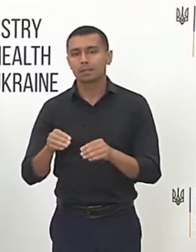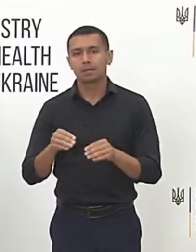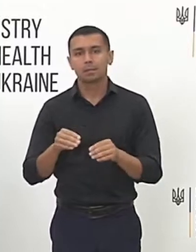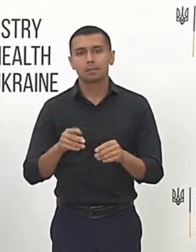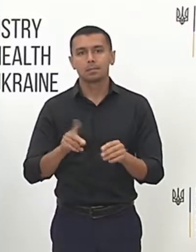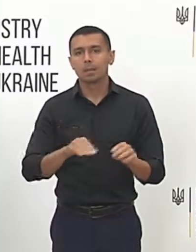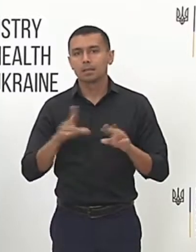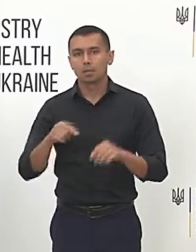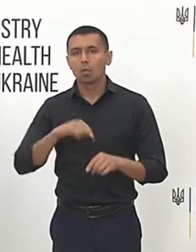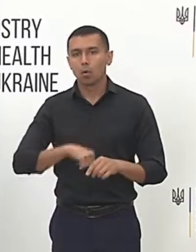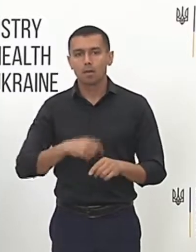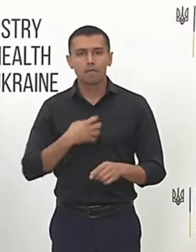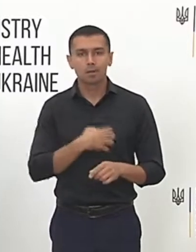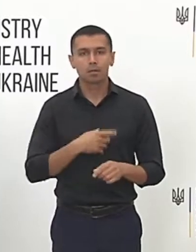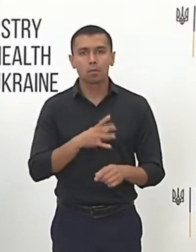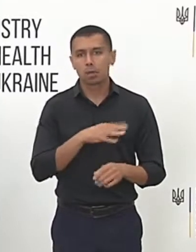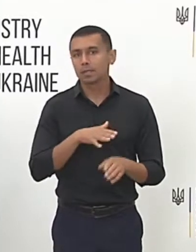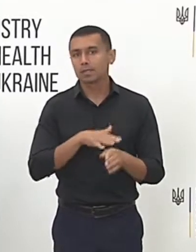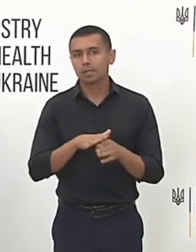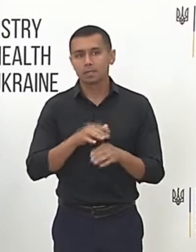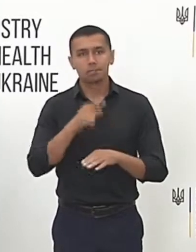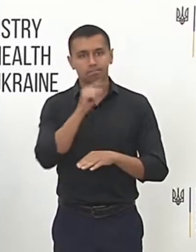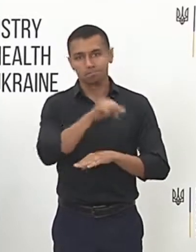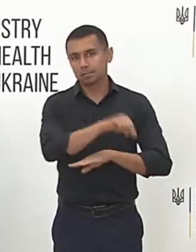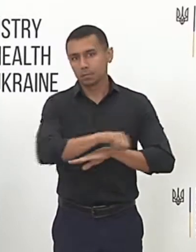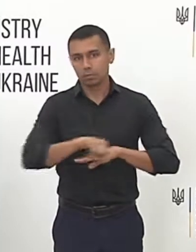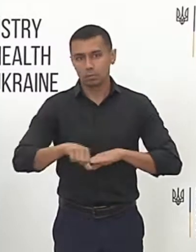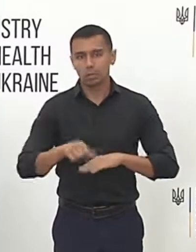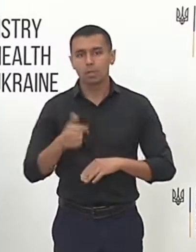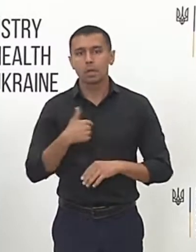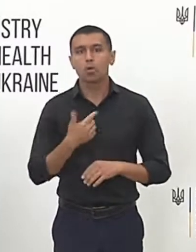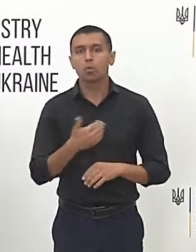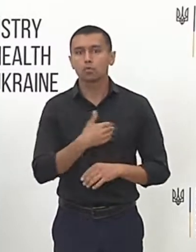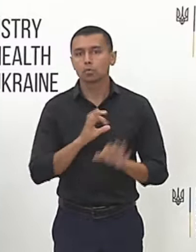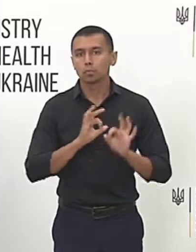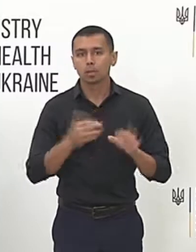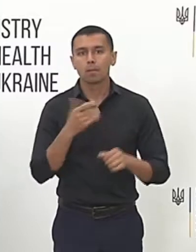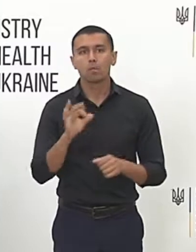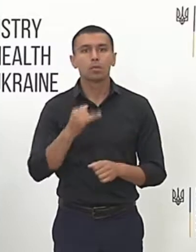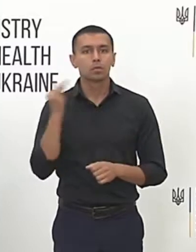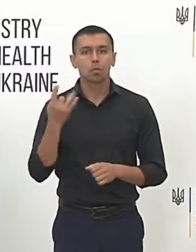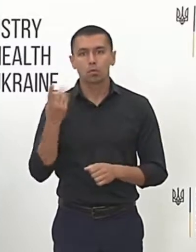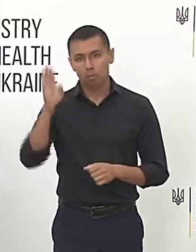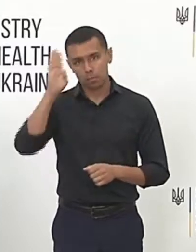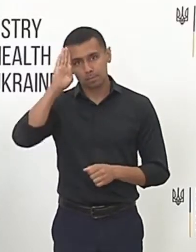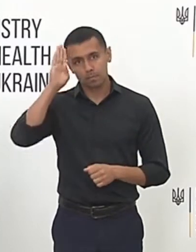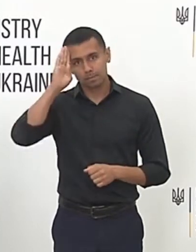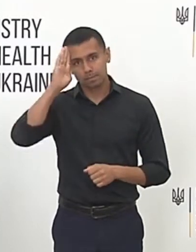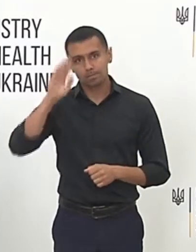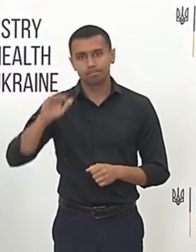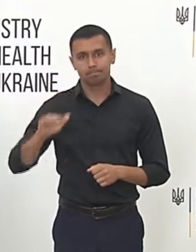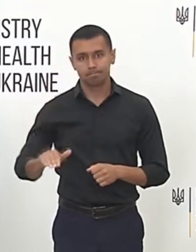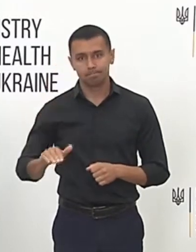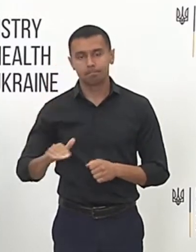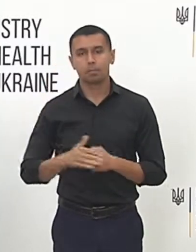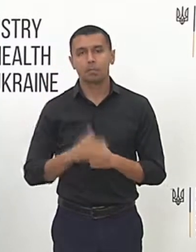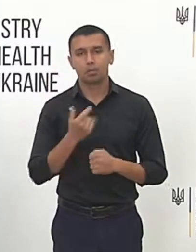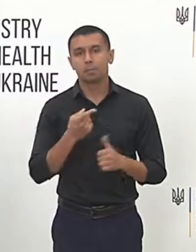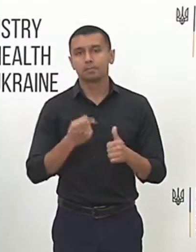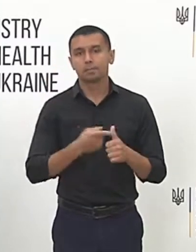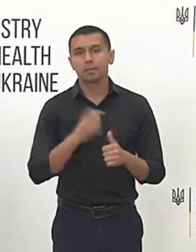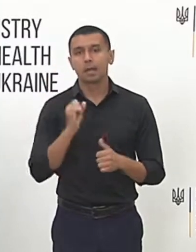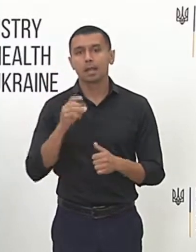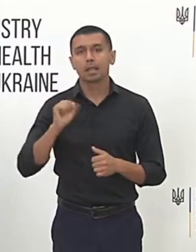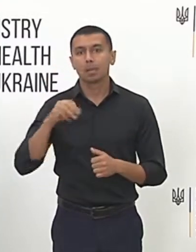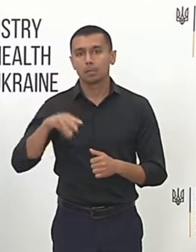пересадка органів важливих для них була здійснена за кордоном. Я хочу розповісти вам про історію одного хлопчика. Його звуть